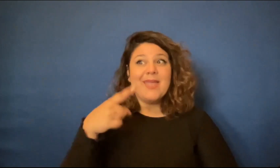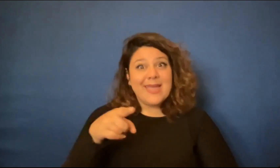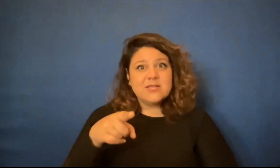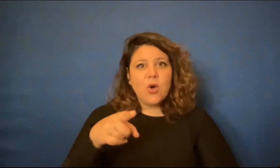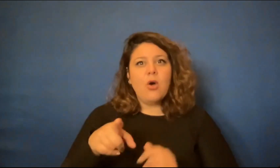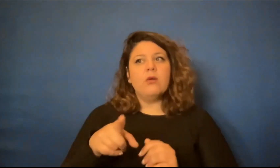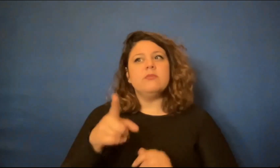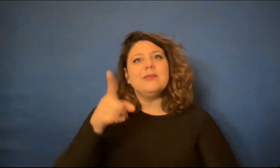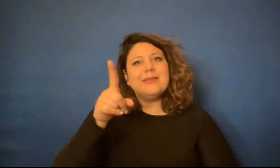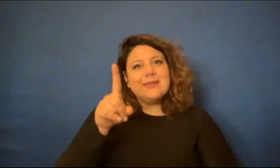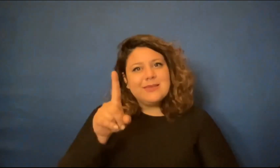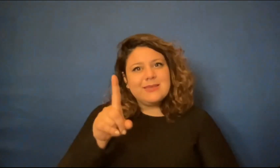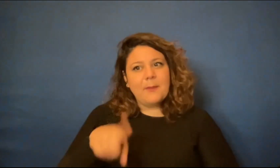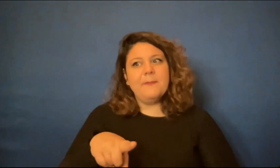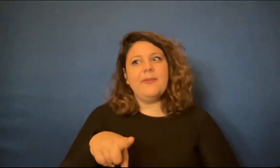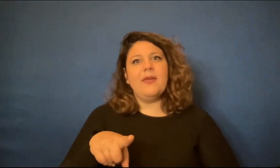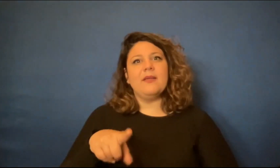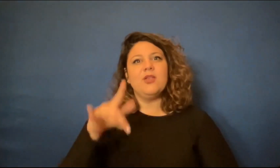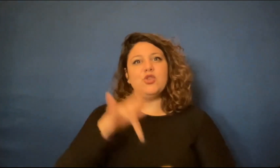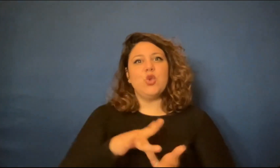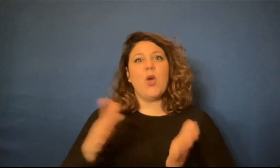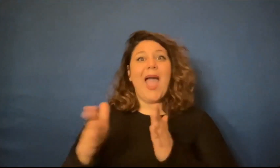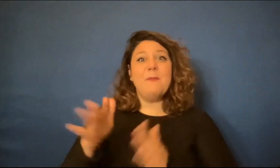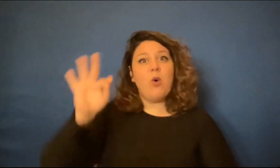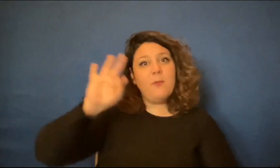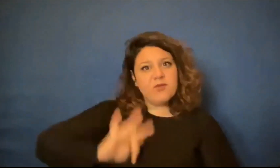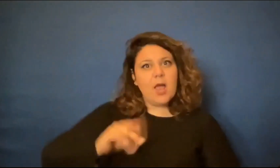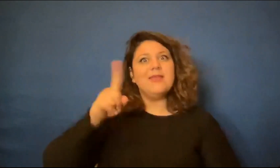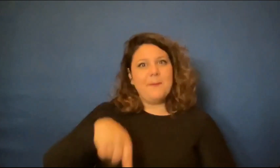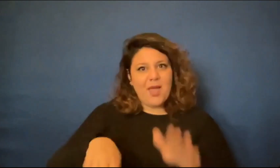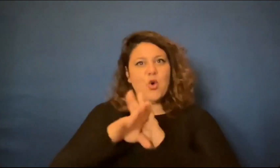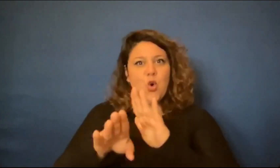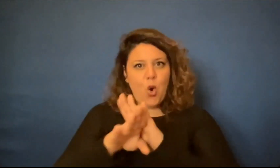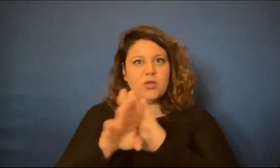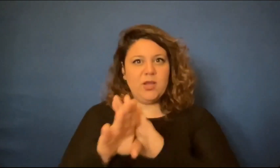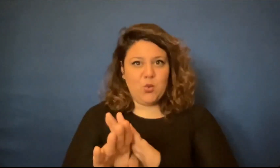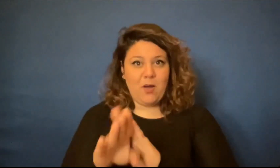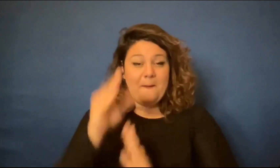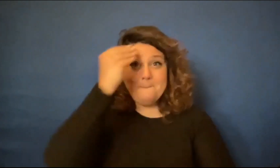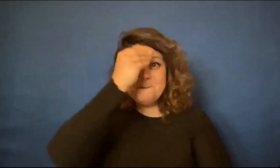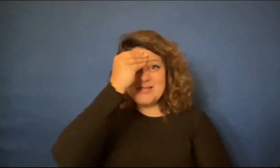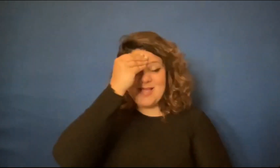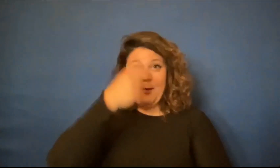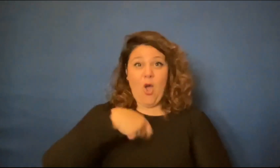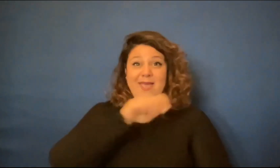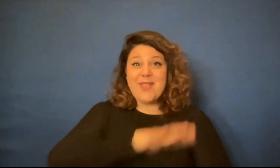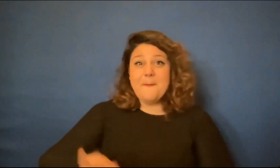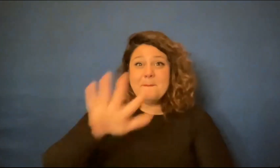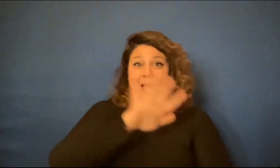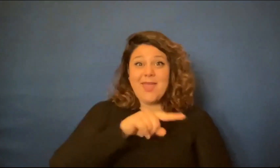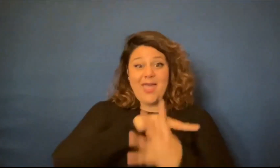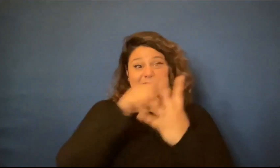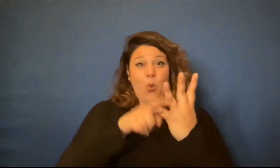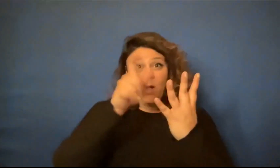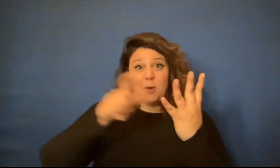también produciendo en la etapa profesional. Pensemos que solamente trabajan en España 1 de 4 personas